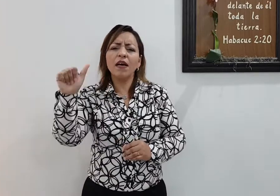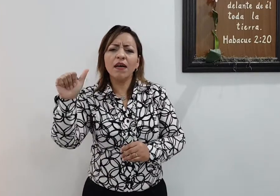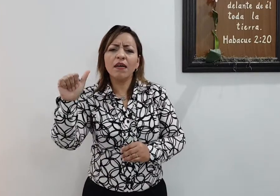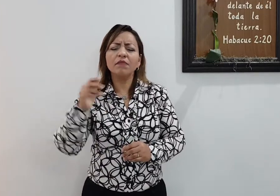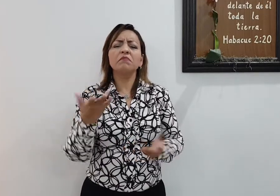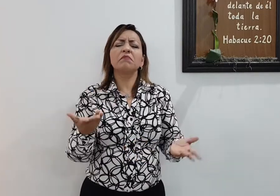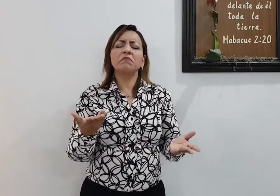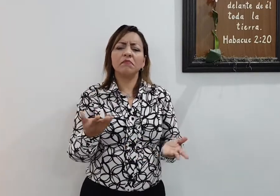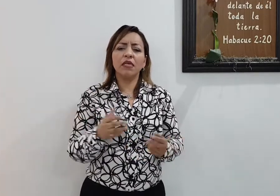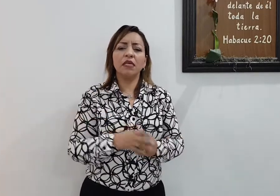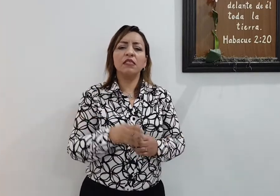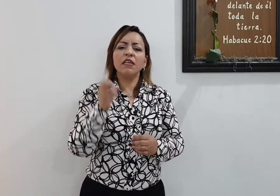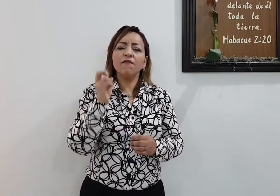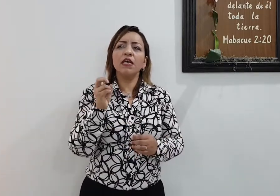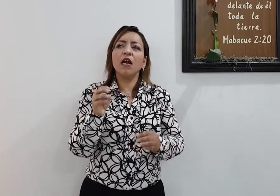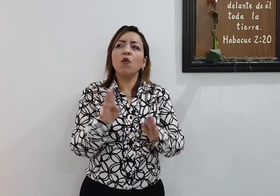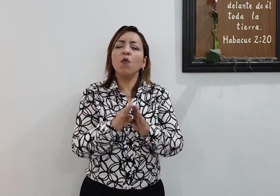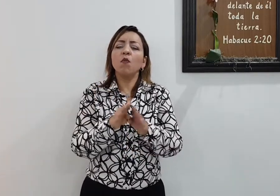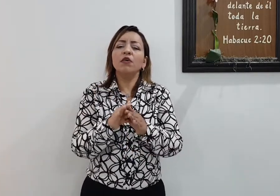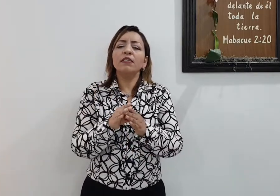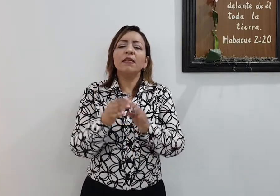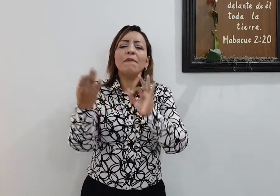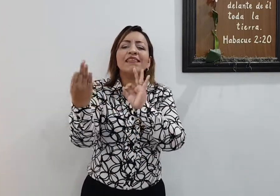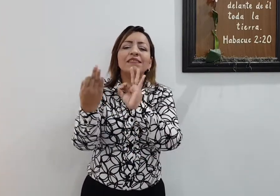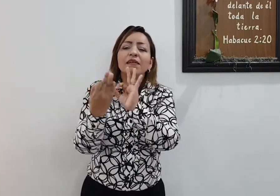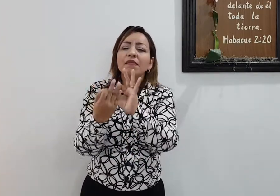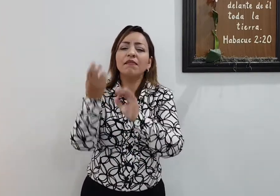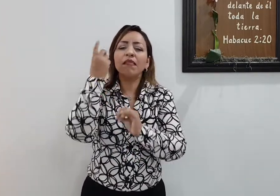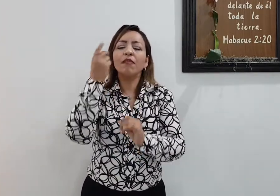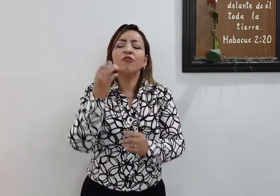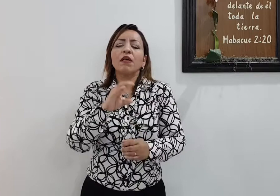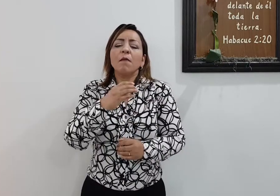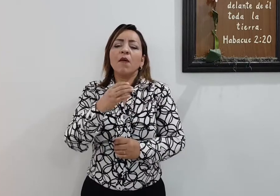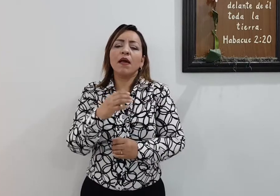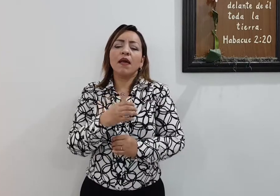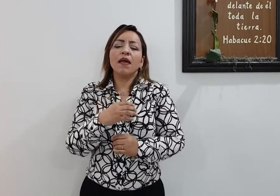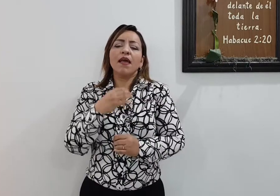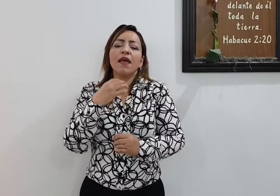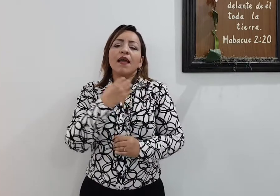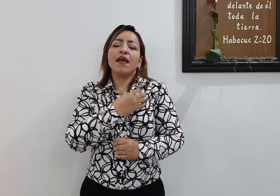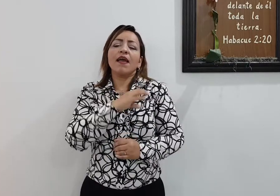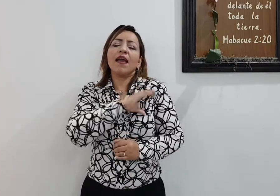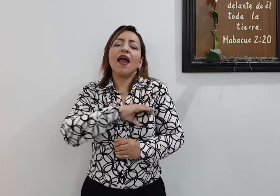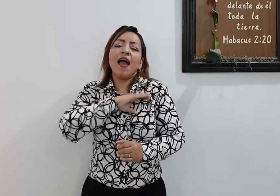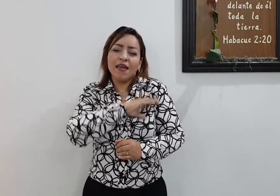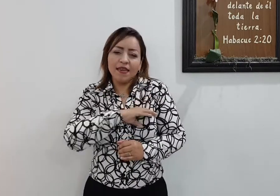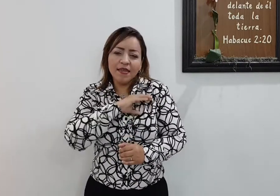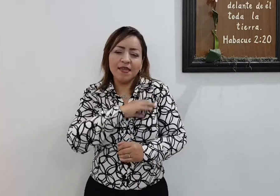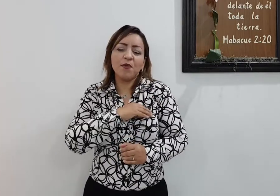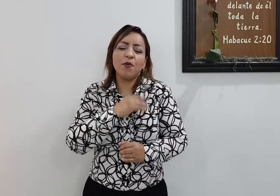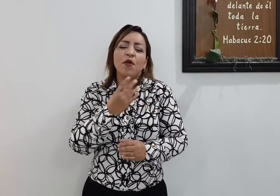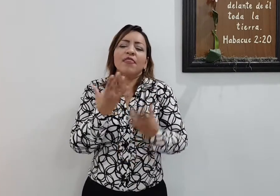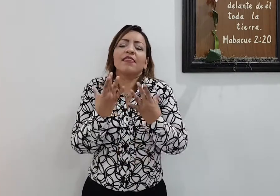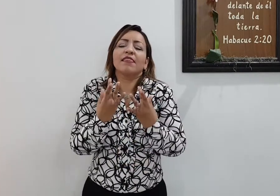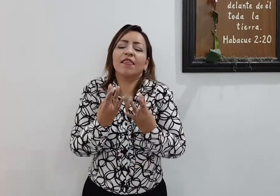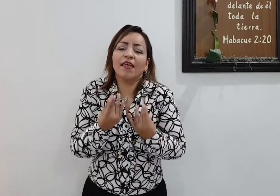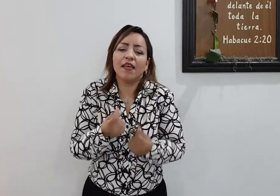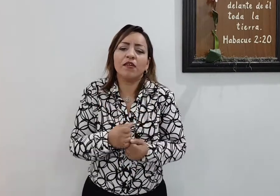como papi, o querido papi, o papito, o algo así. El Abba, Padre, eso significa. Y qué interesante que Jesús